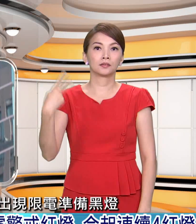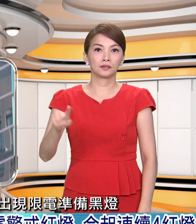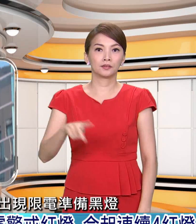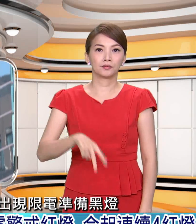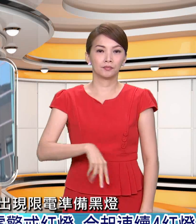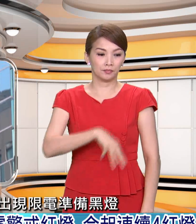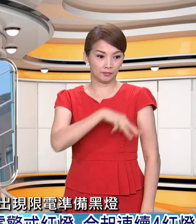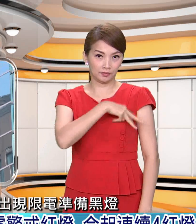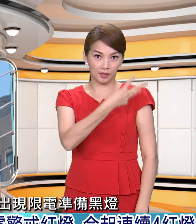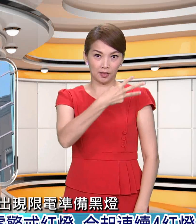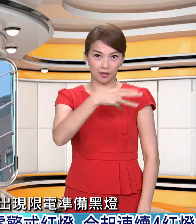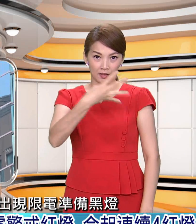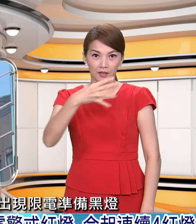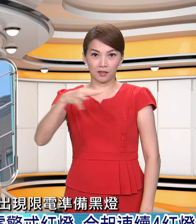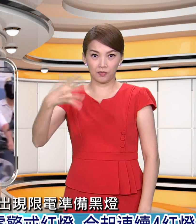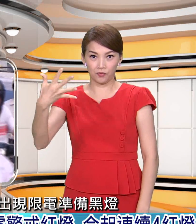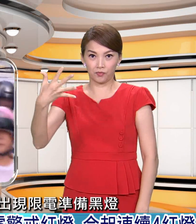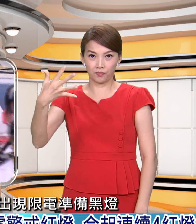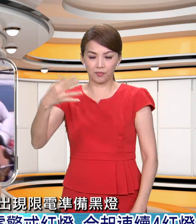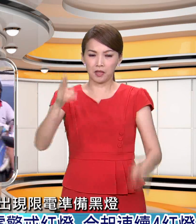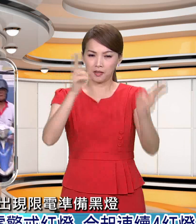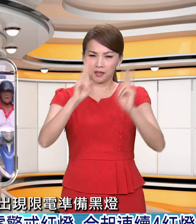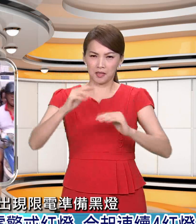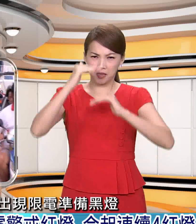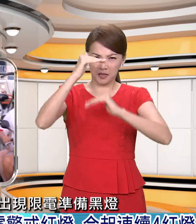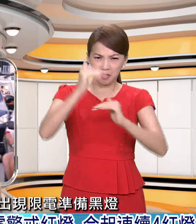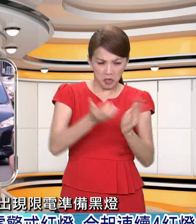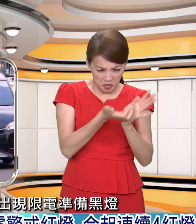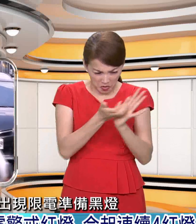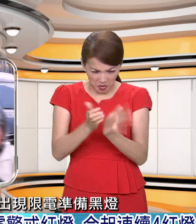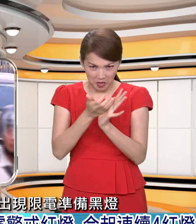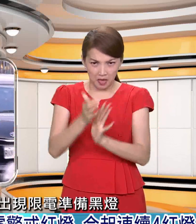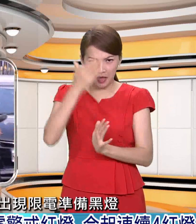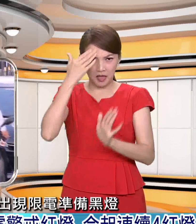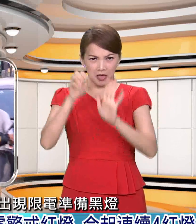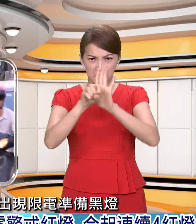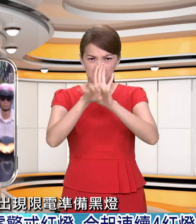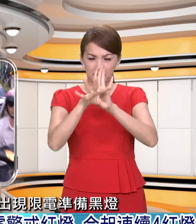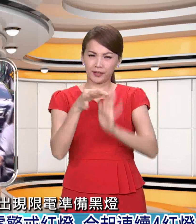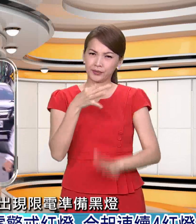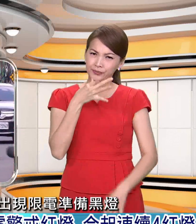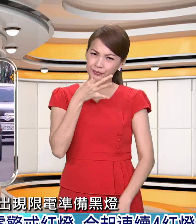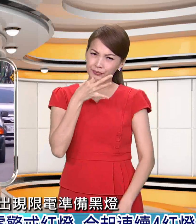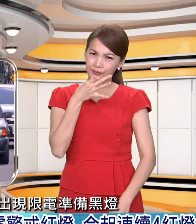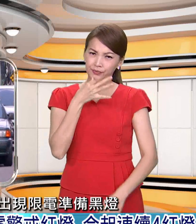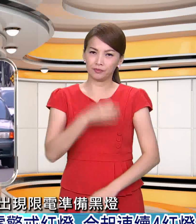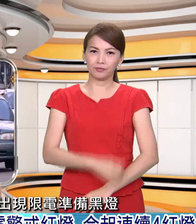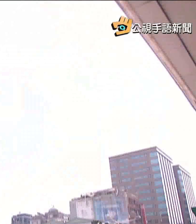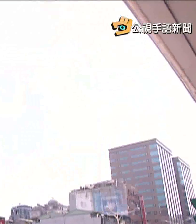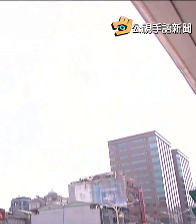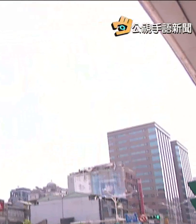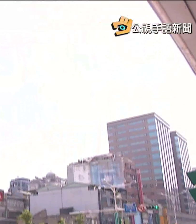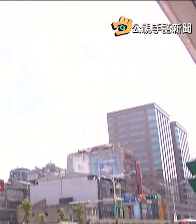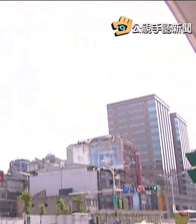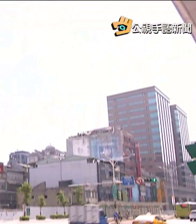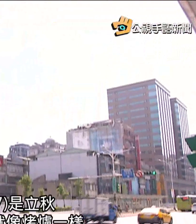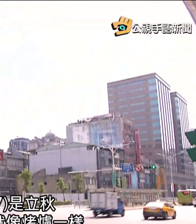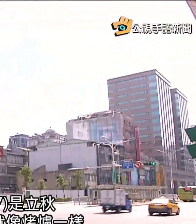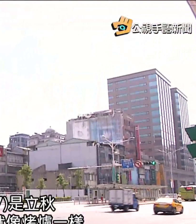到周五还有可能会出现限电准备的黑灯。 今天是立秋，但台湾